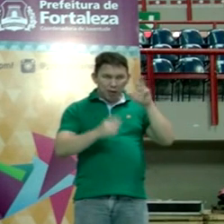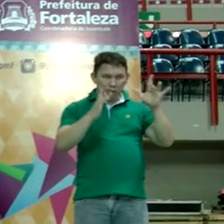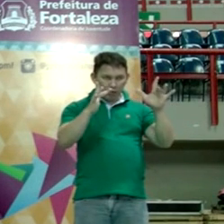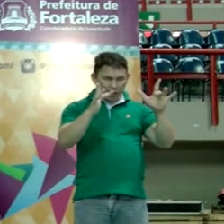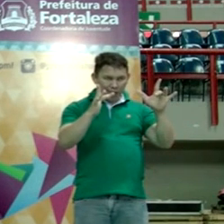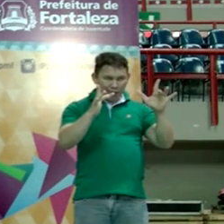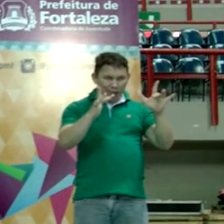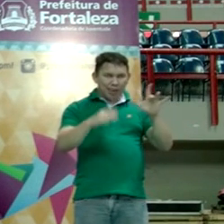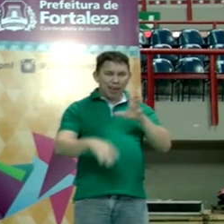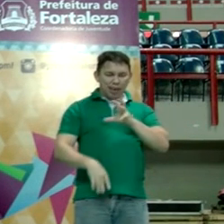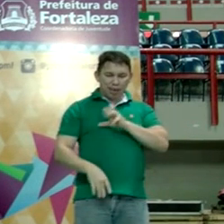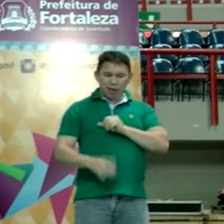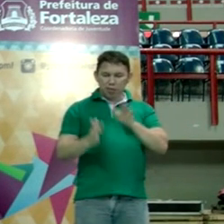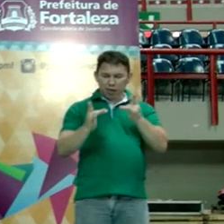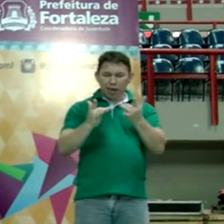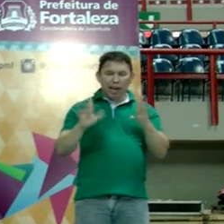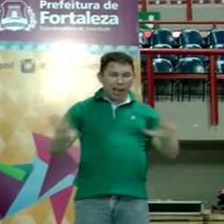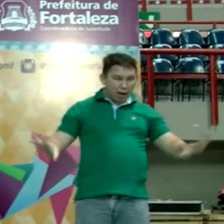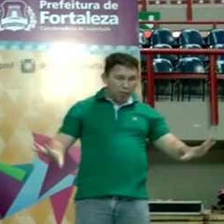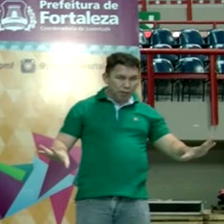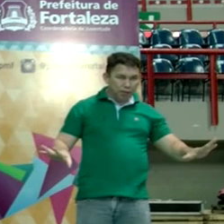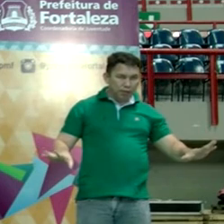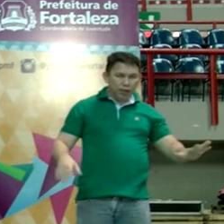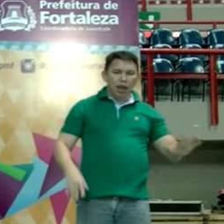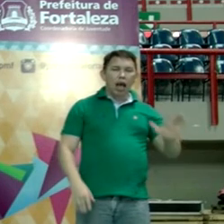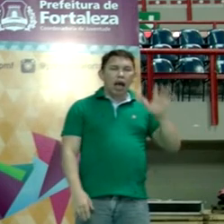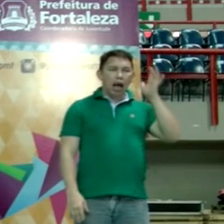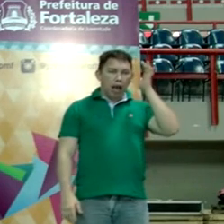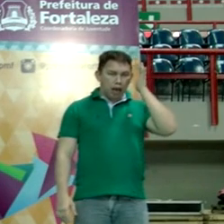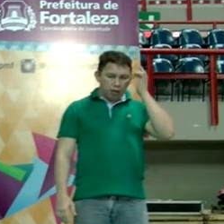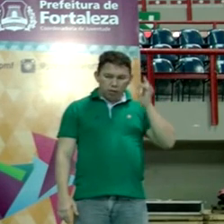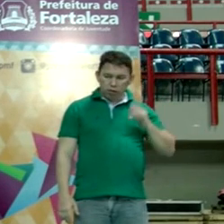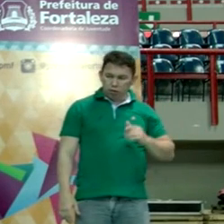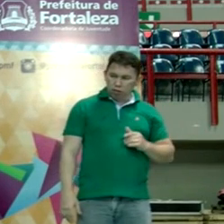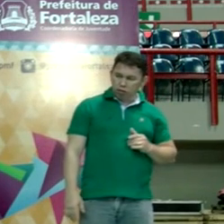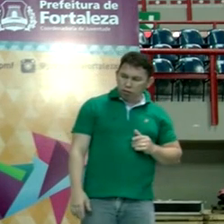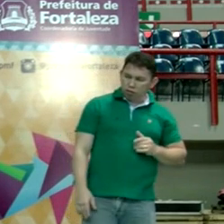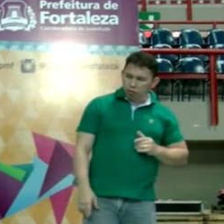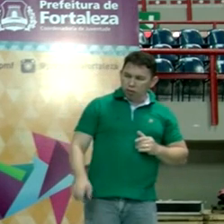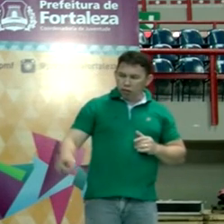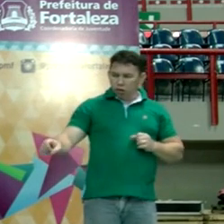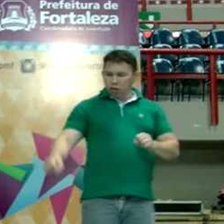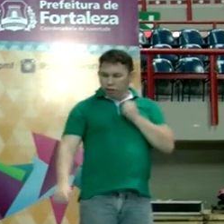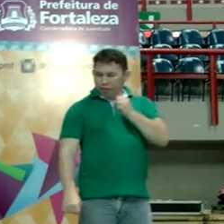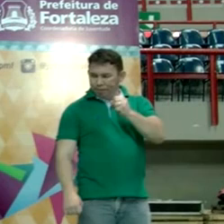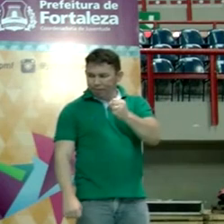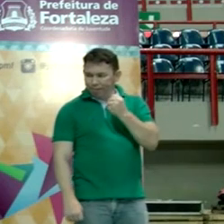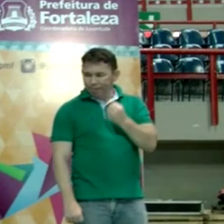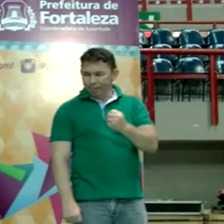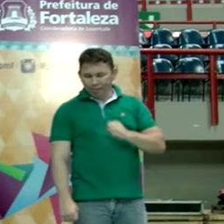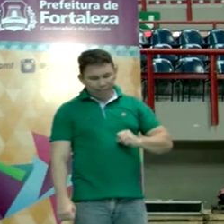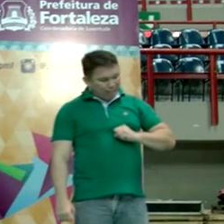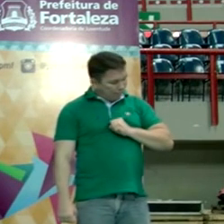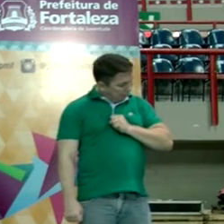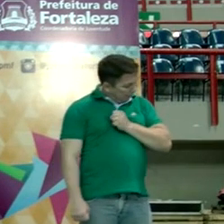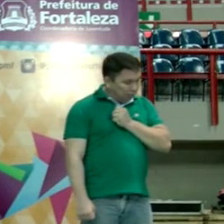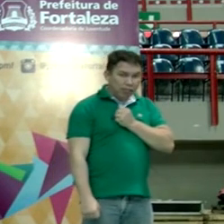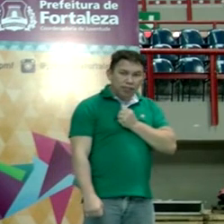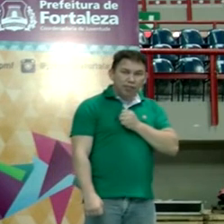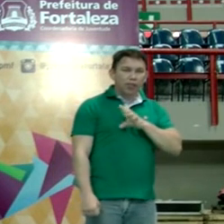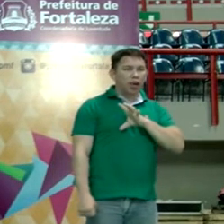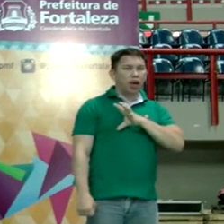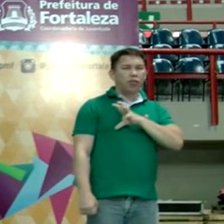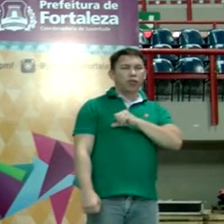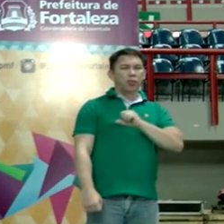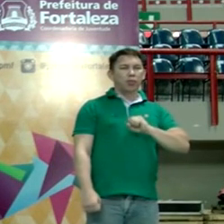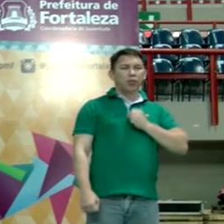amava, que acabou o namoro com você. No outro dia, tu passou a odiar esse infeliz. Não foi não? O amor e o